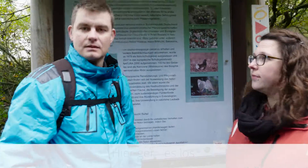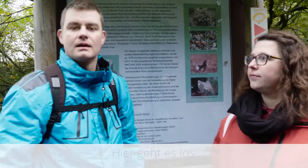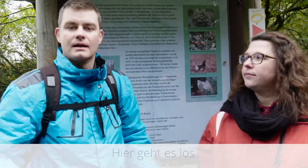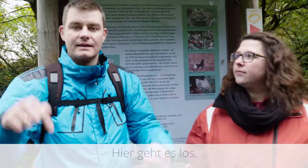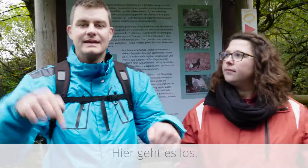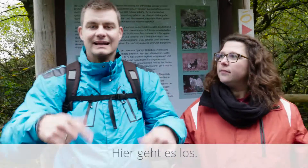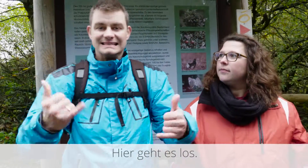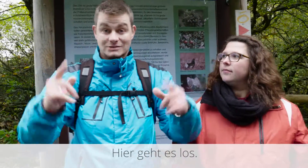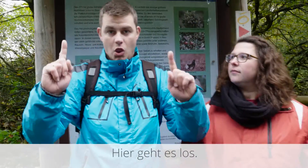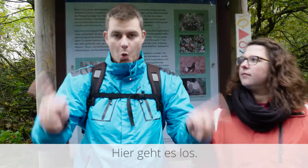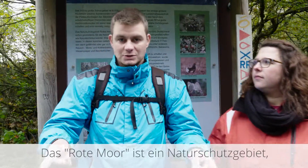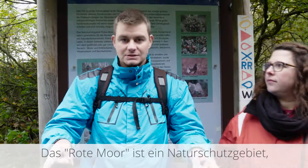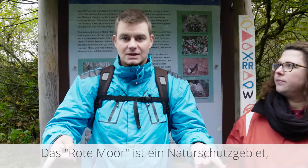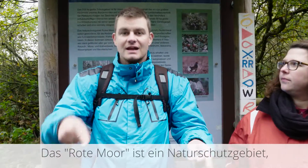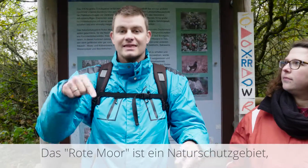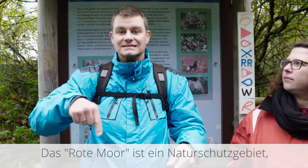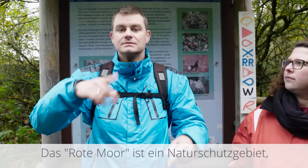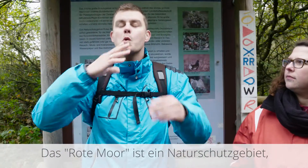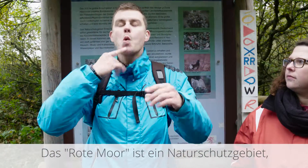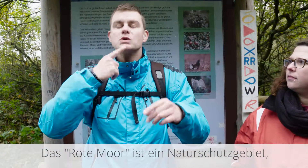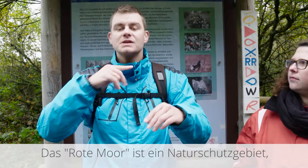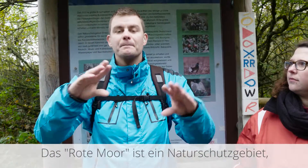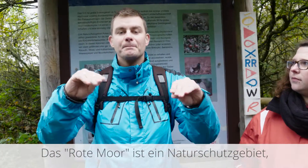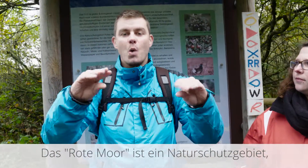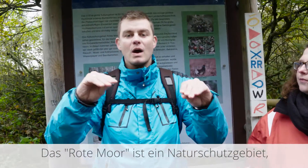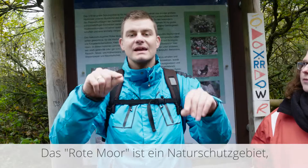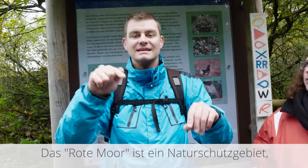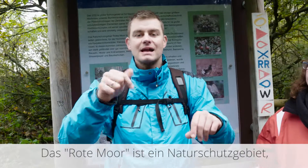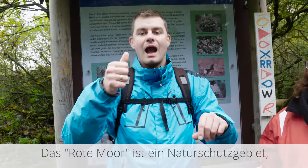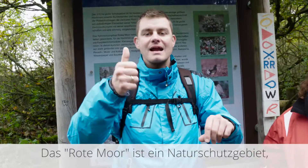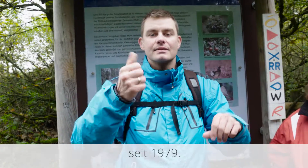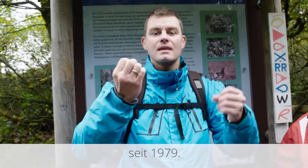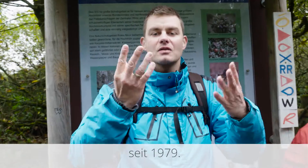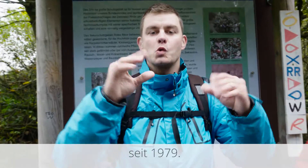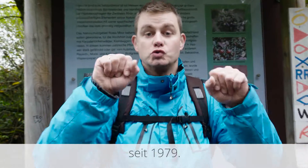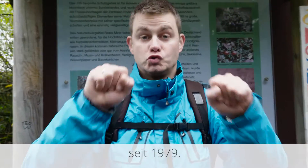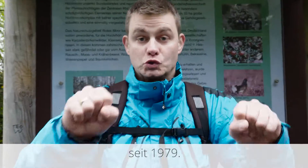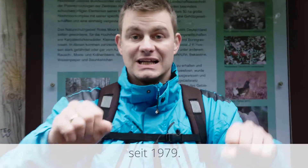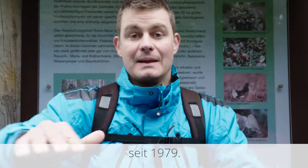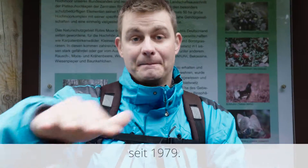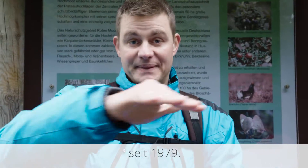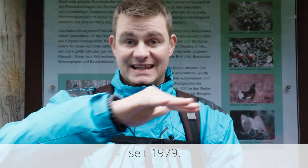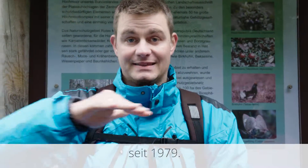Hier geht es los. Das Rote Moor ist ein Naturschutzgebiet. Seit 1979.